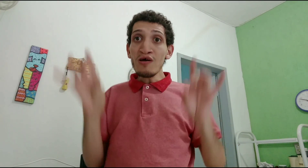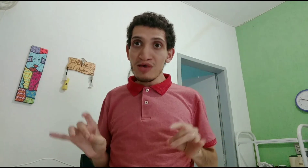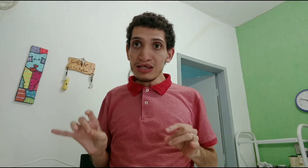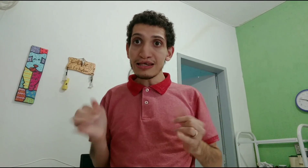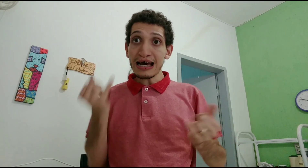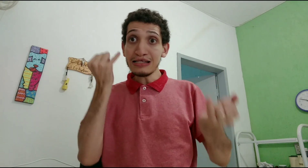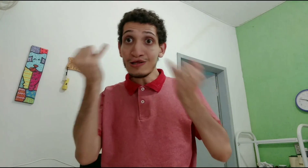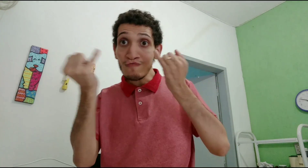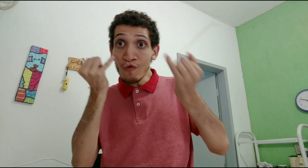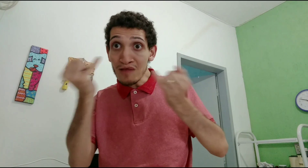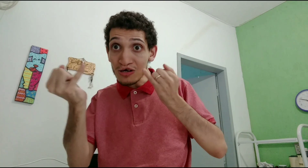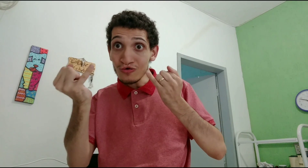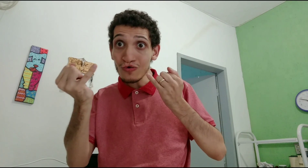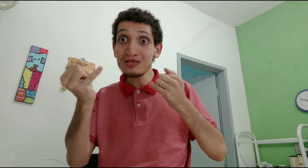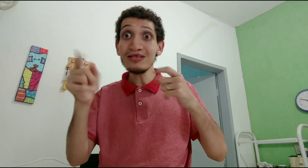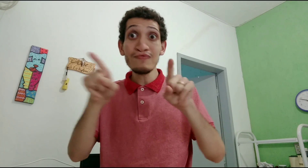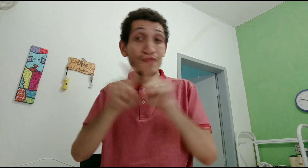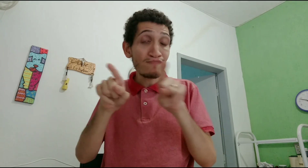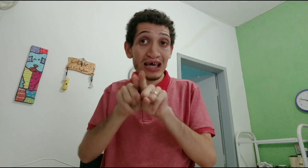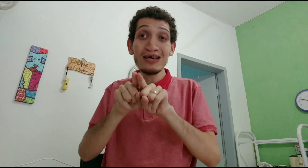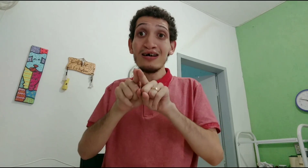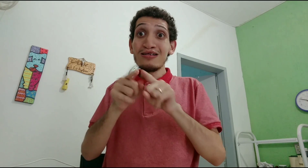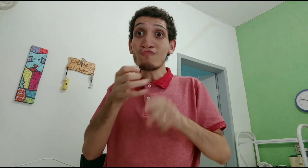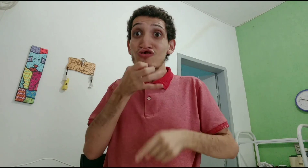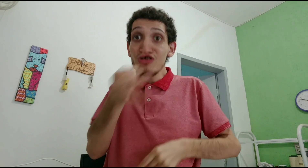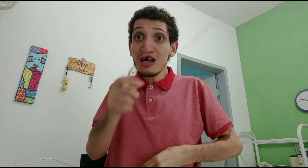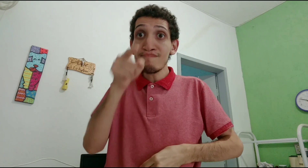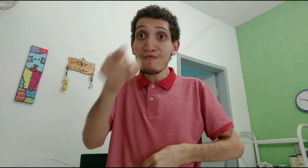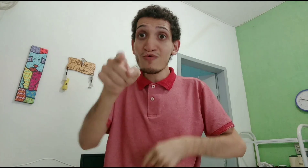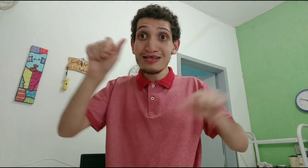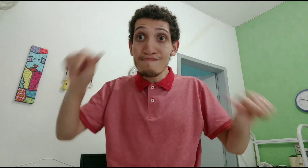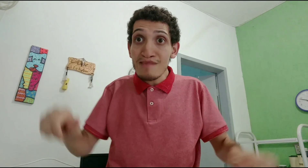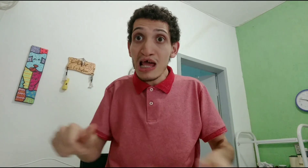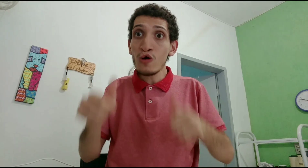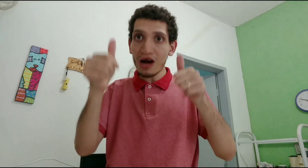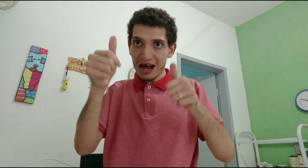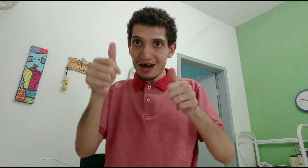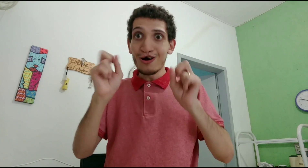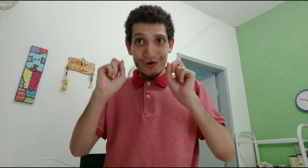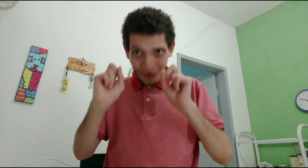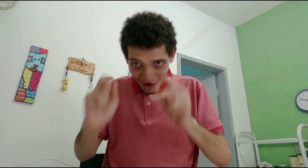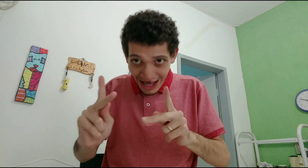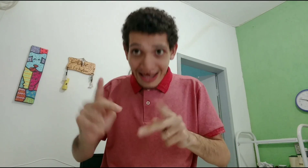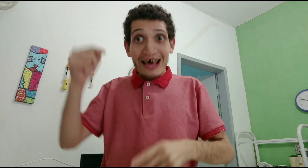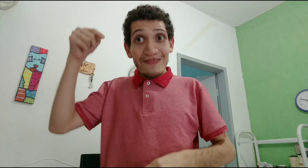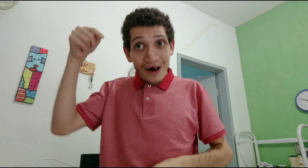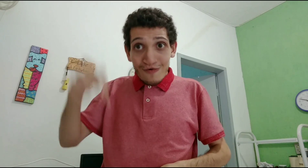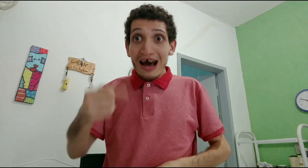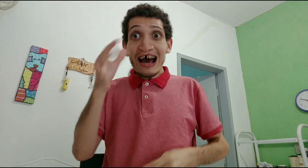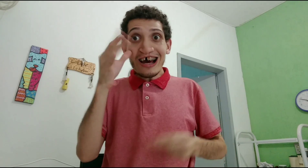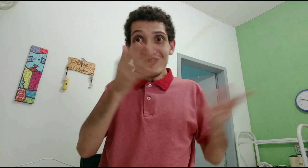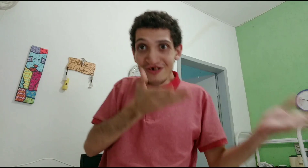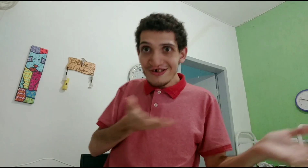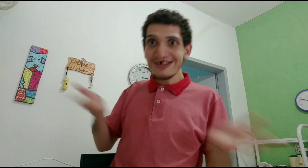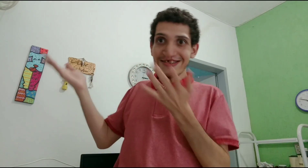especiais, são informações que também são dicas para você melhorar, ok? Então, assiste aí!